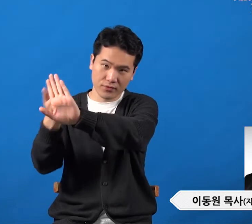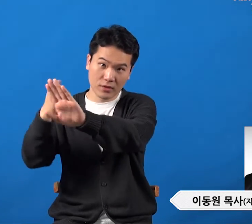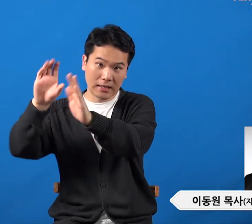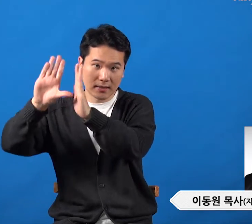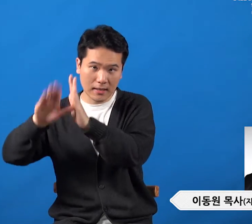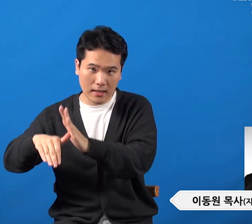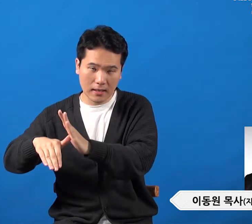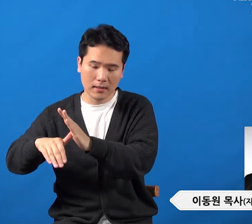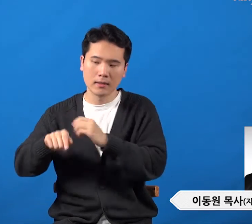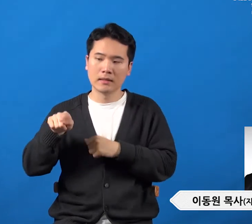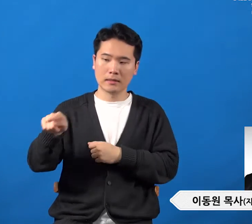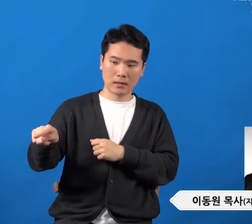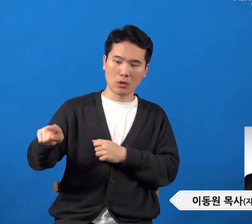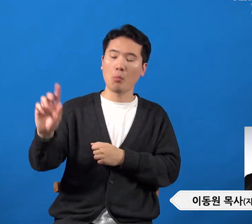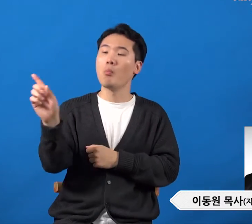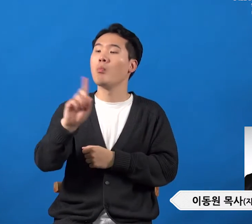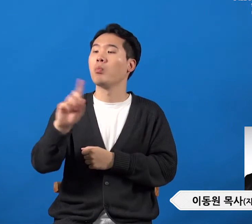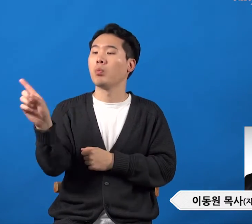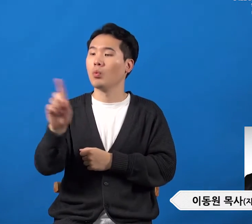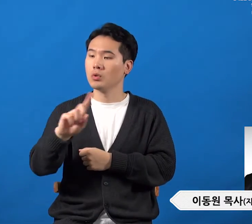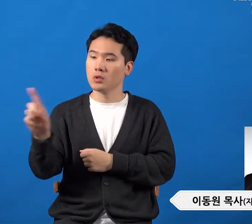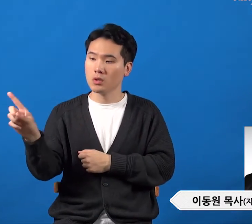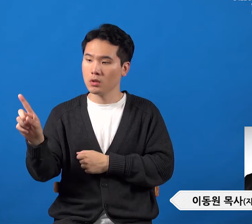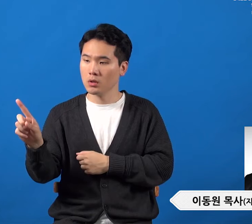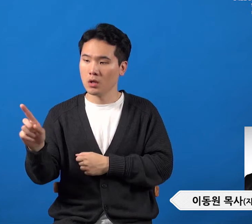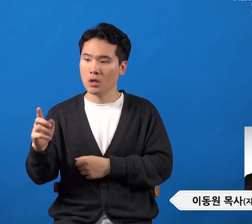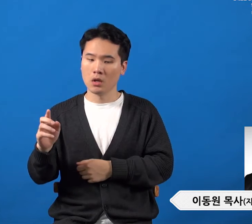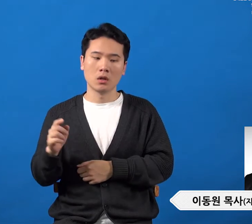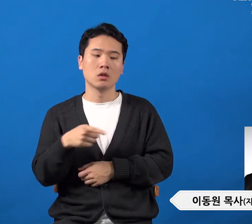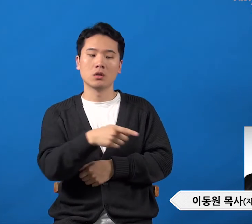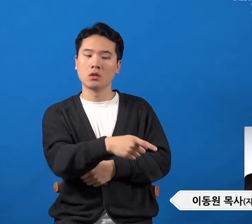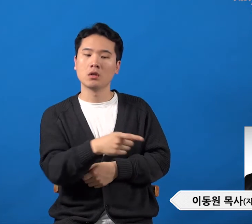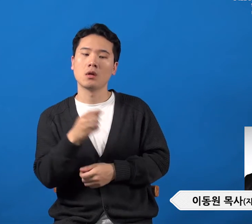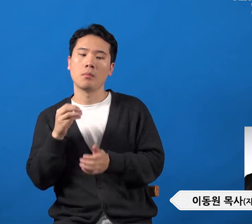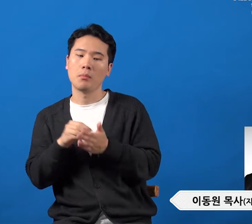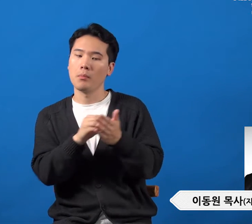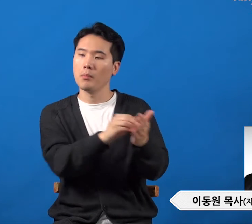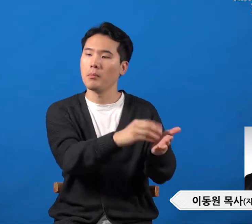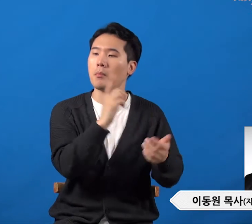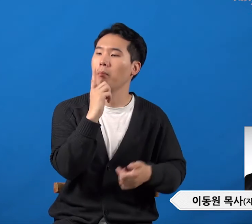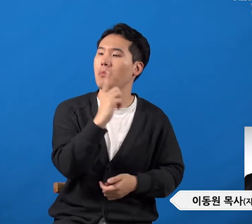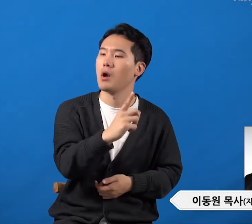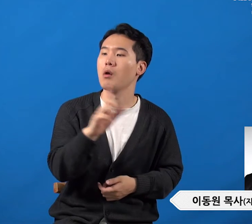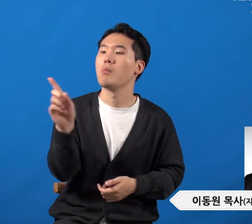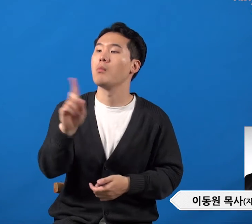때 그대는 무엇을 님에게 드릴 것인가?